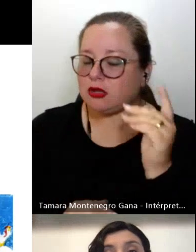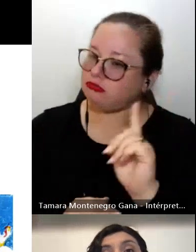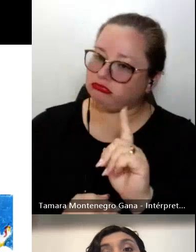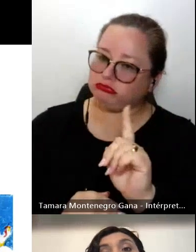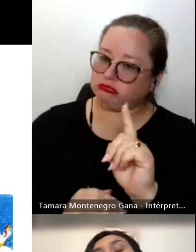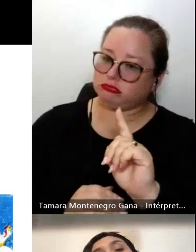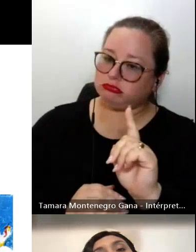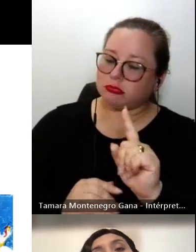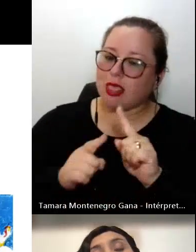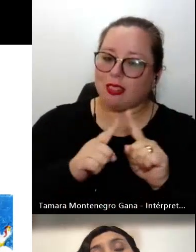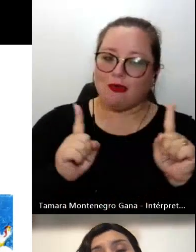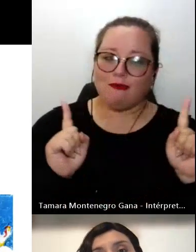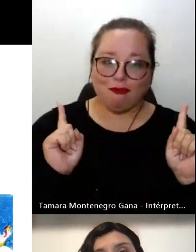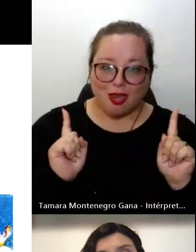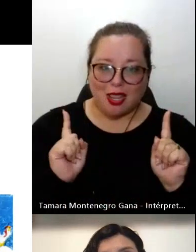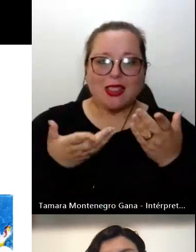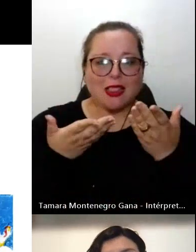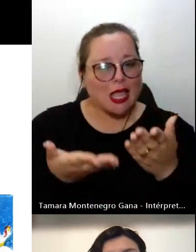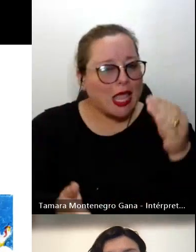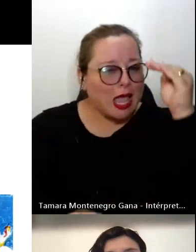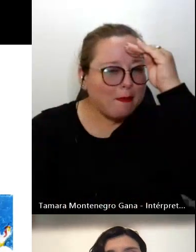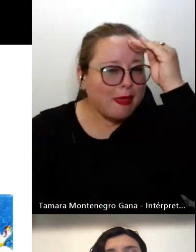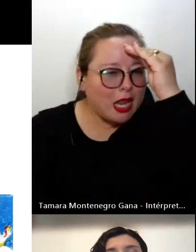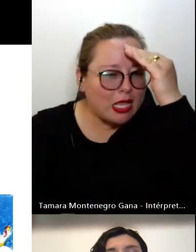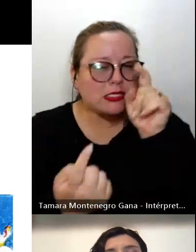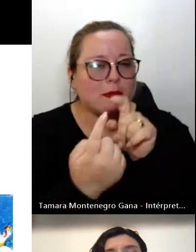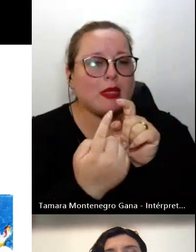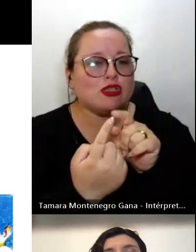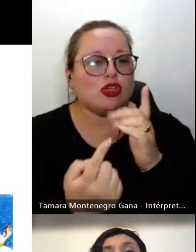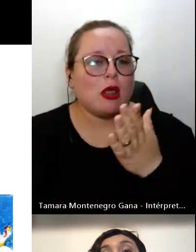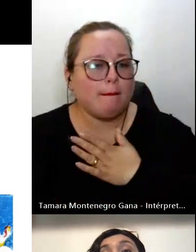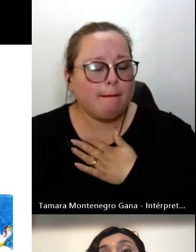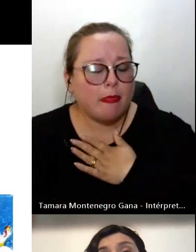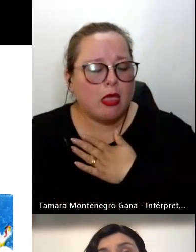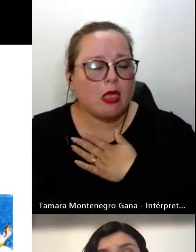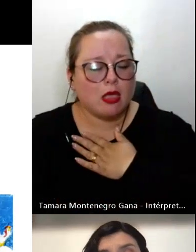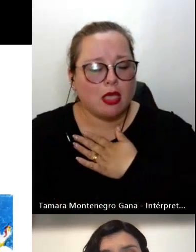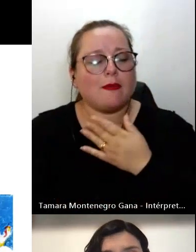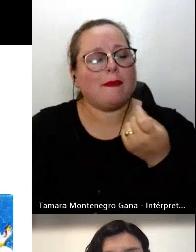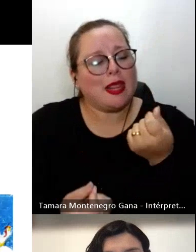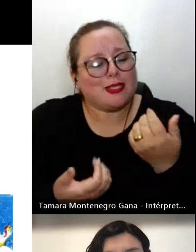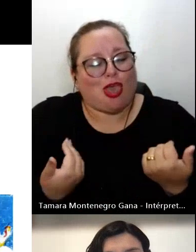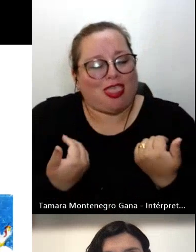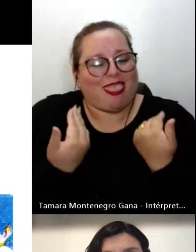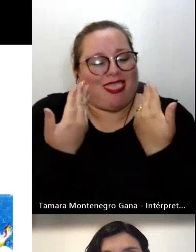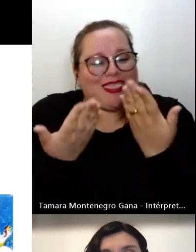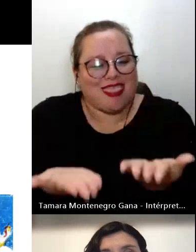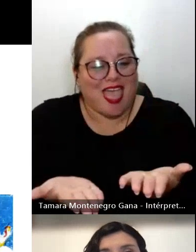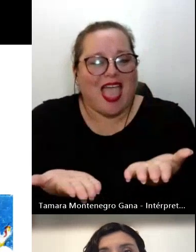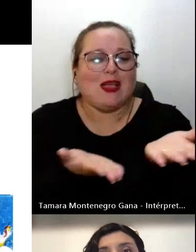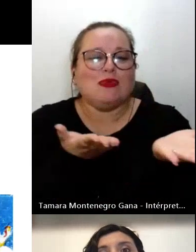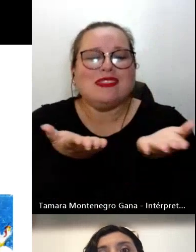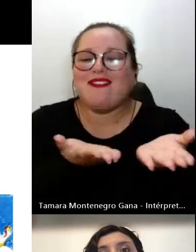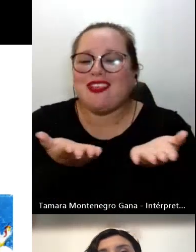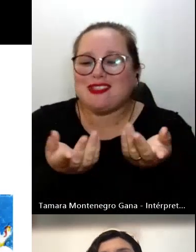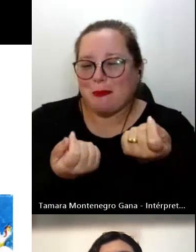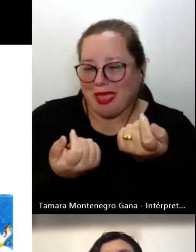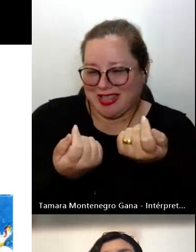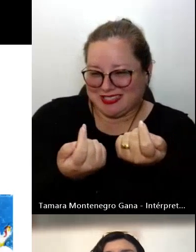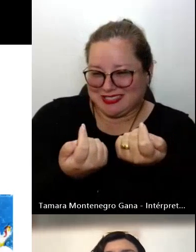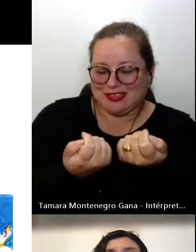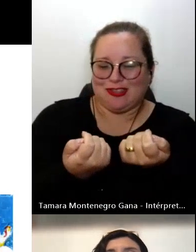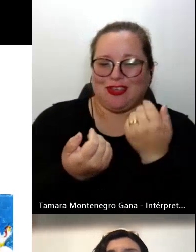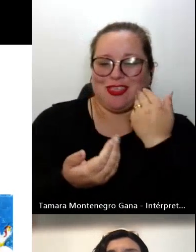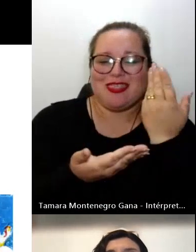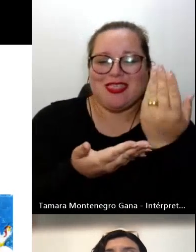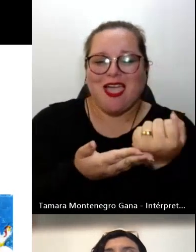bien esta experiencia personal se pone al servicio de los estudiantes, ¿sí? Y